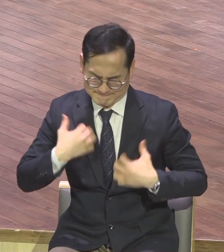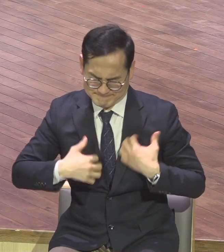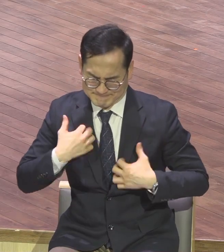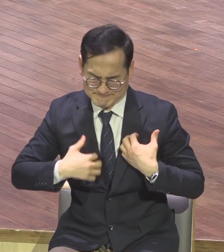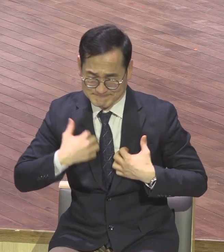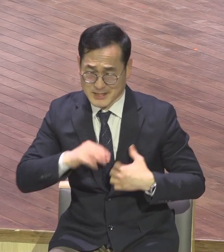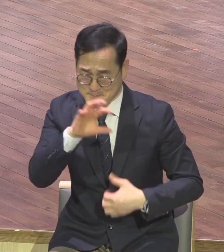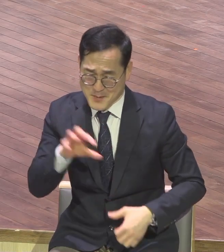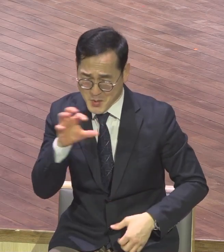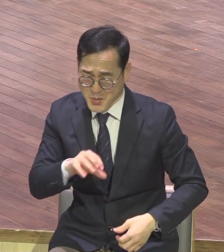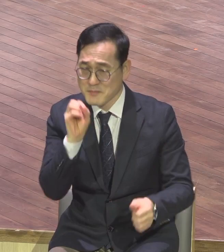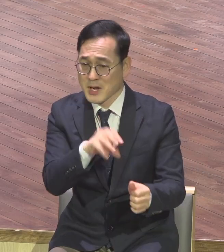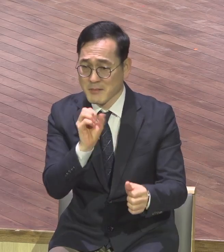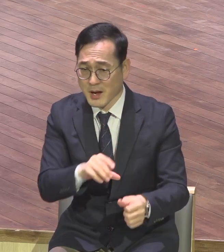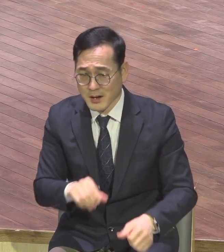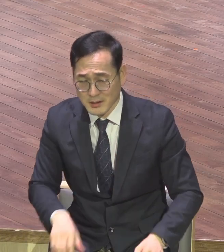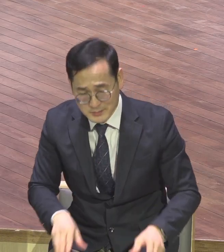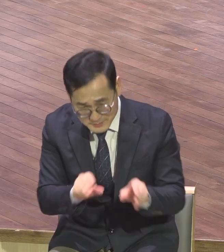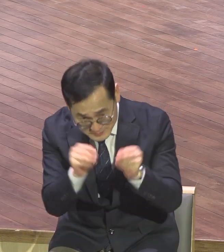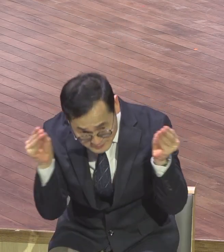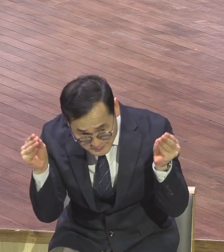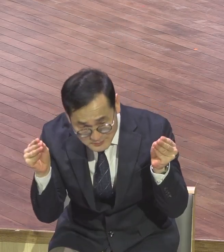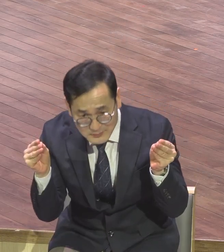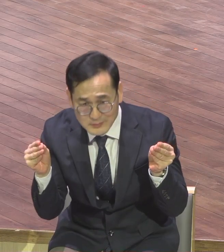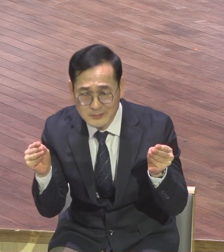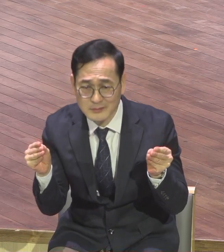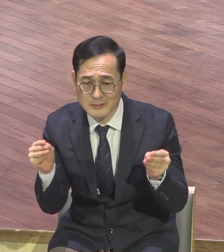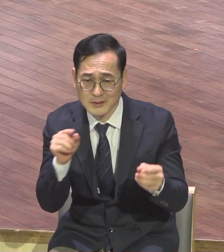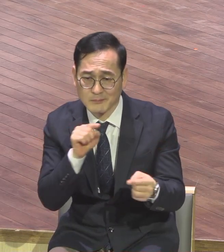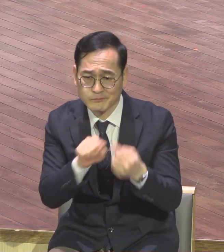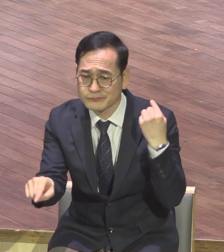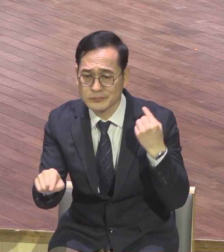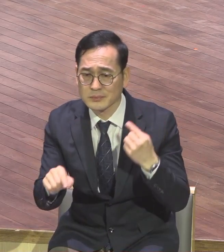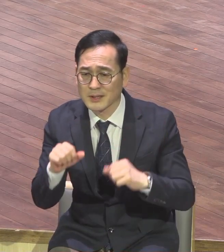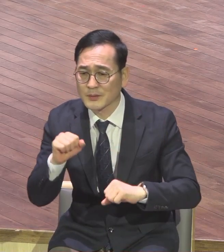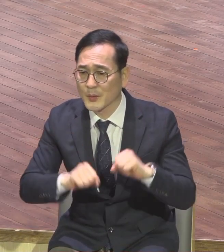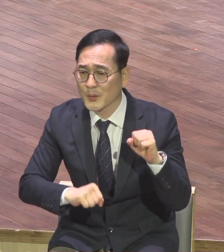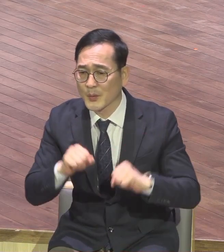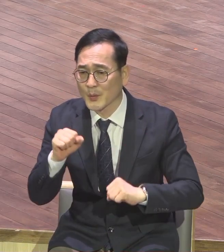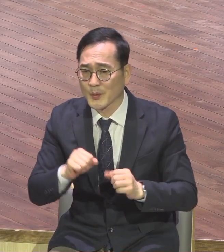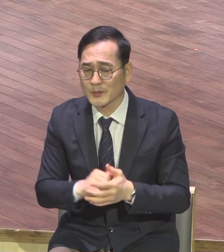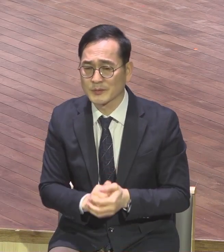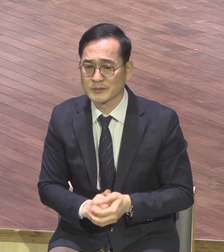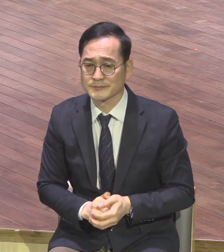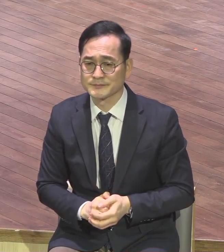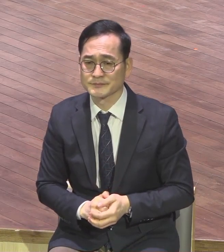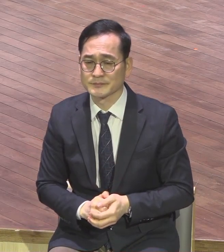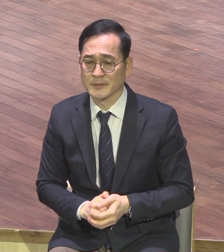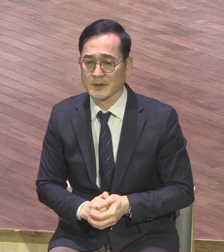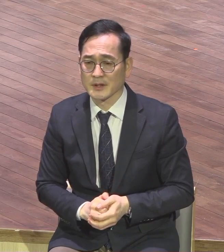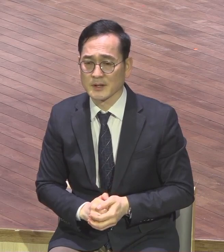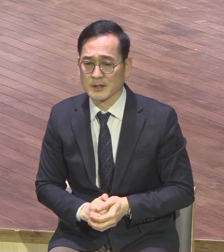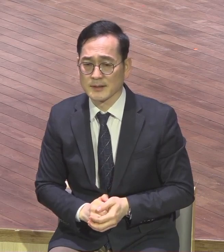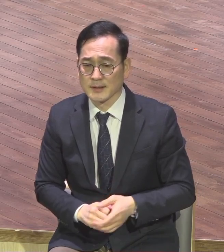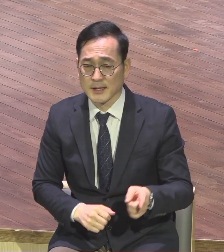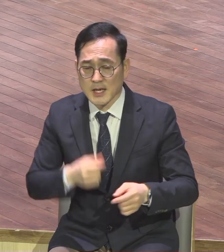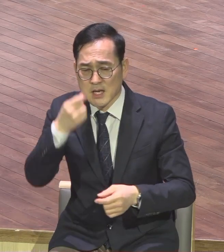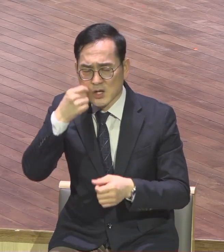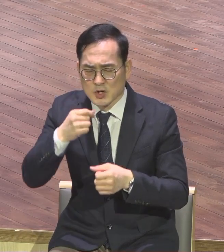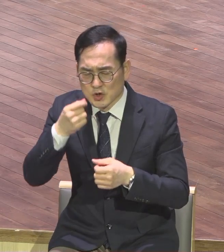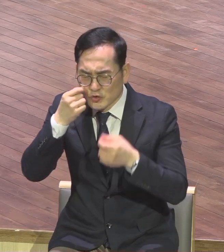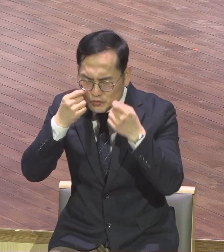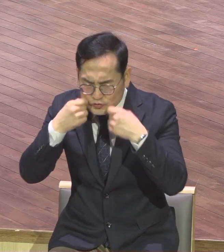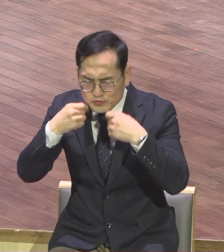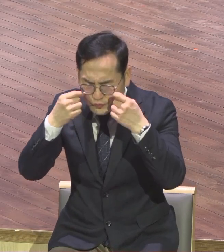그런데 이런 모습과는 전혀 상반된 내용입니다. 특별히 본문에 나오는 눈물을 흘린다. 단순한